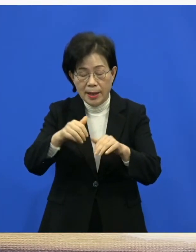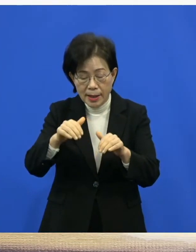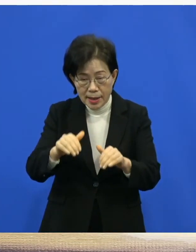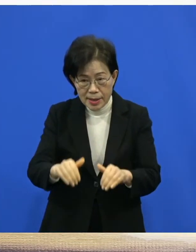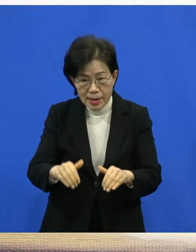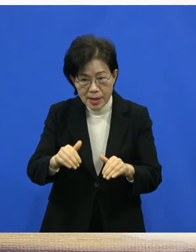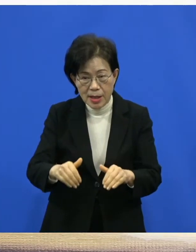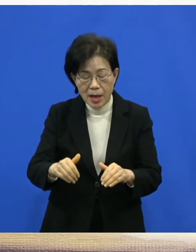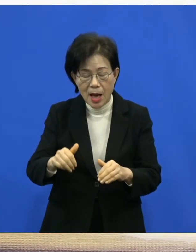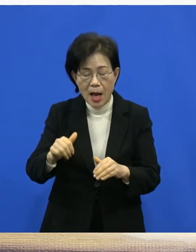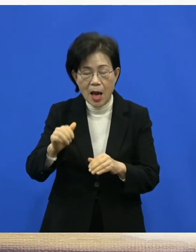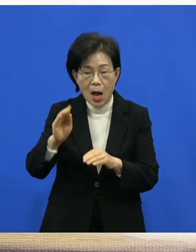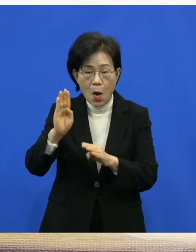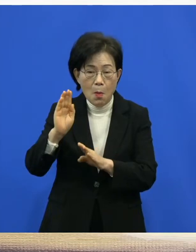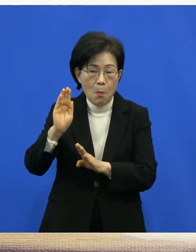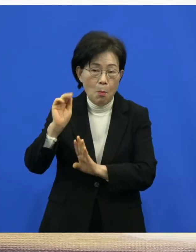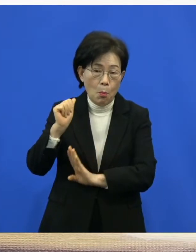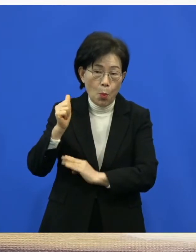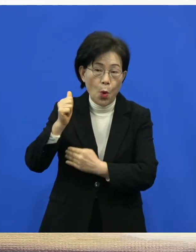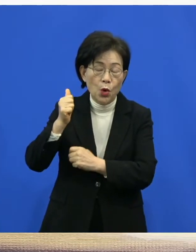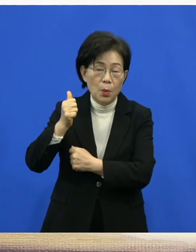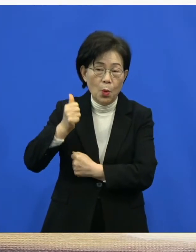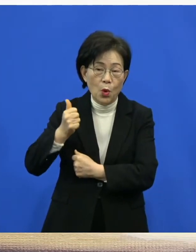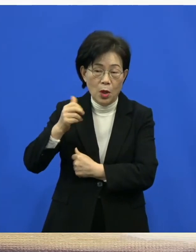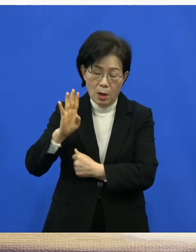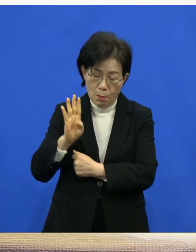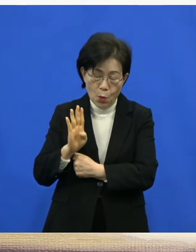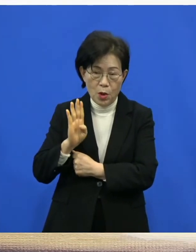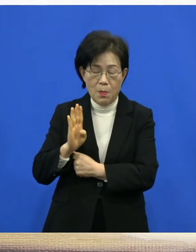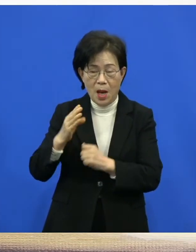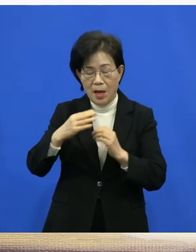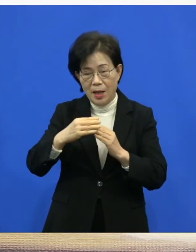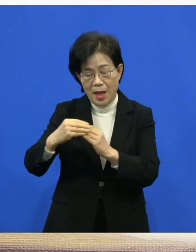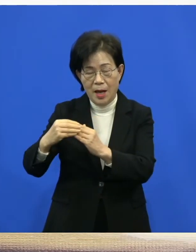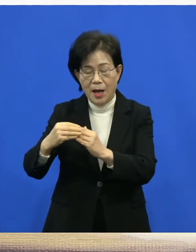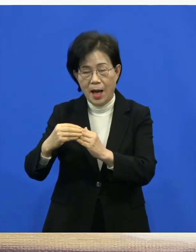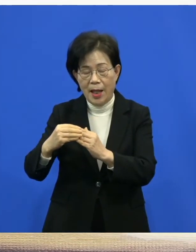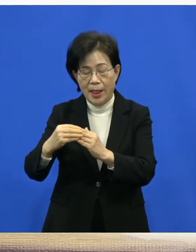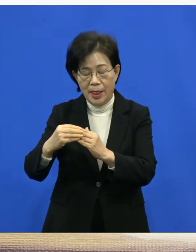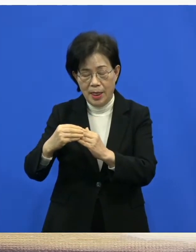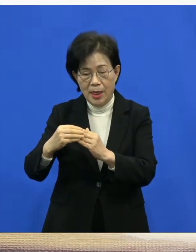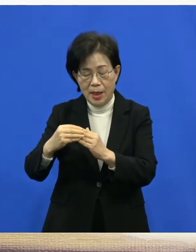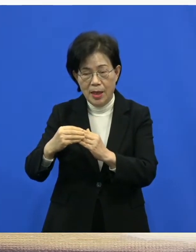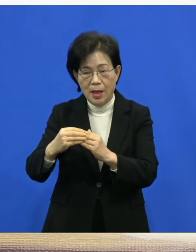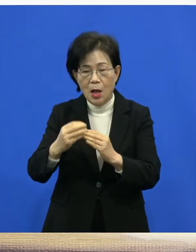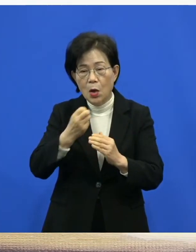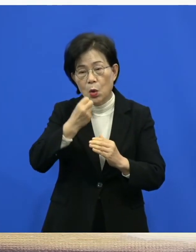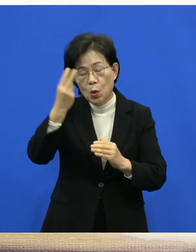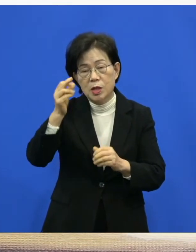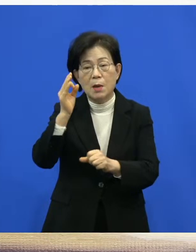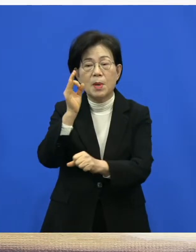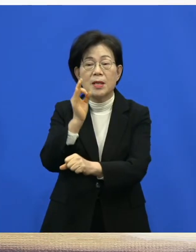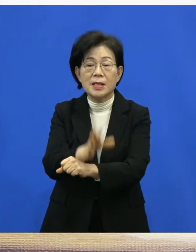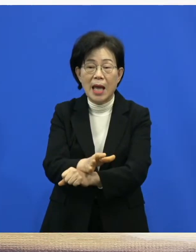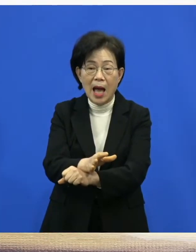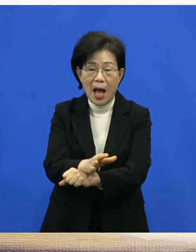애굽 사람 보디발이 그를 그리로 데려간 이스마엘 사람의 손에서